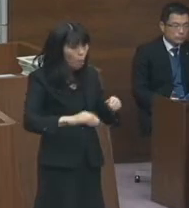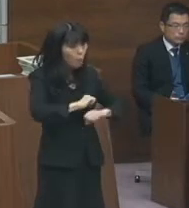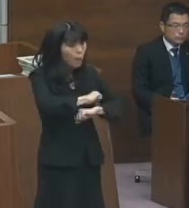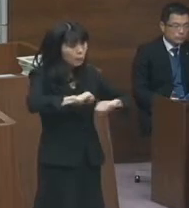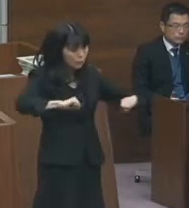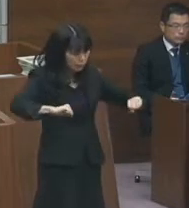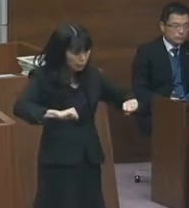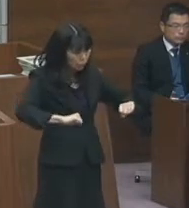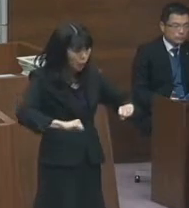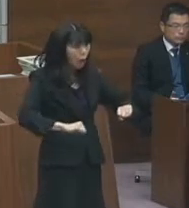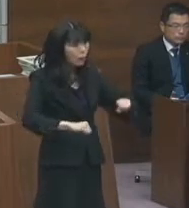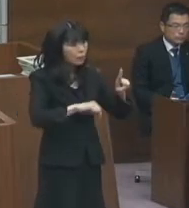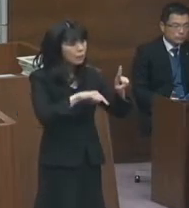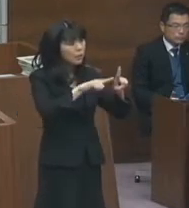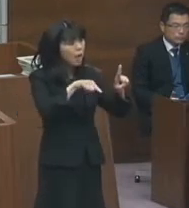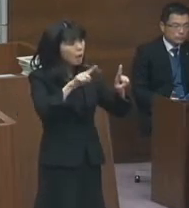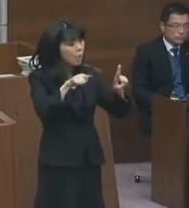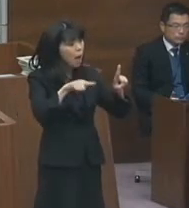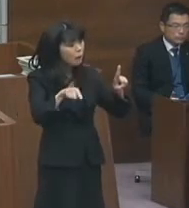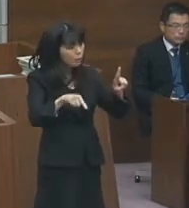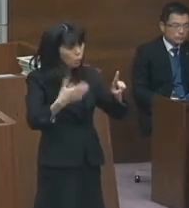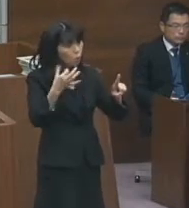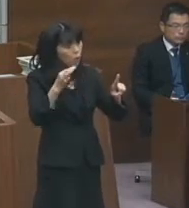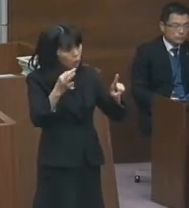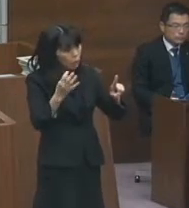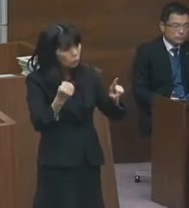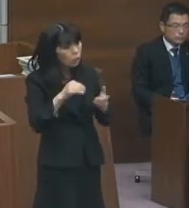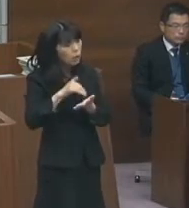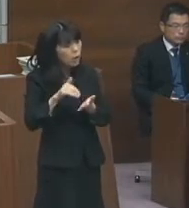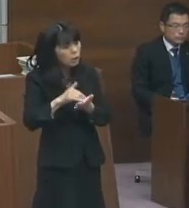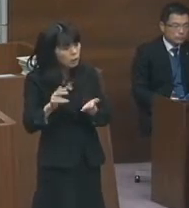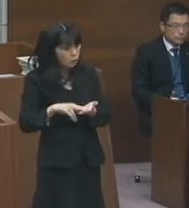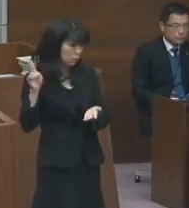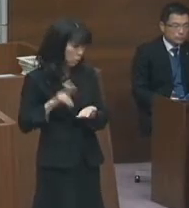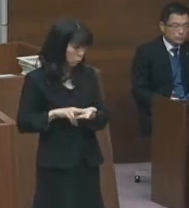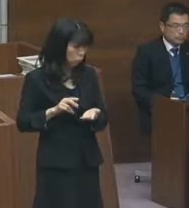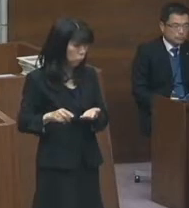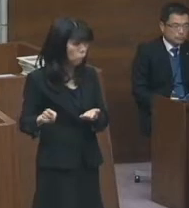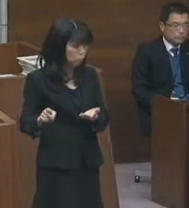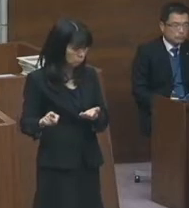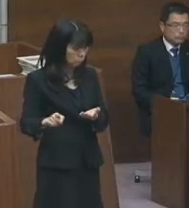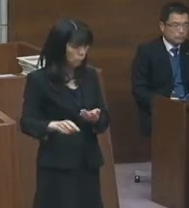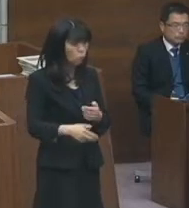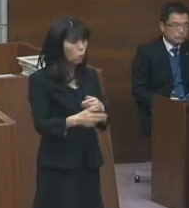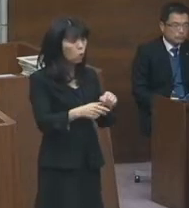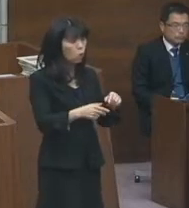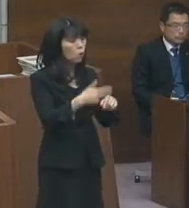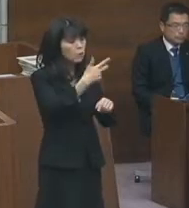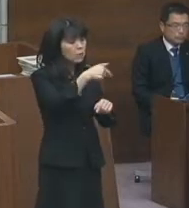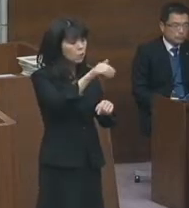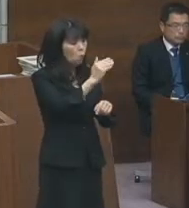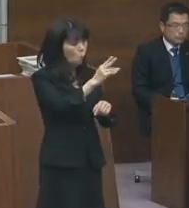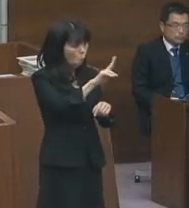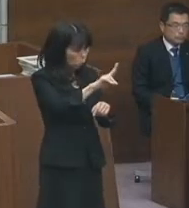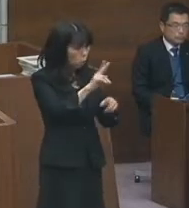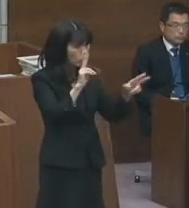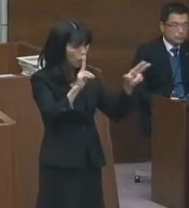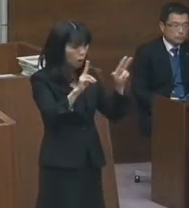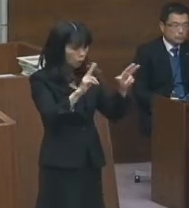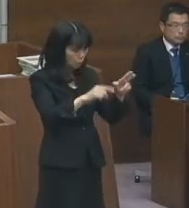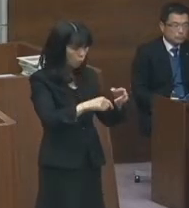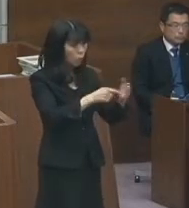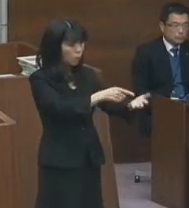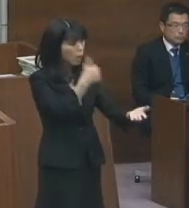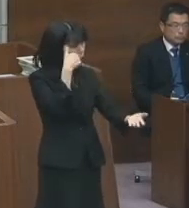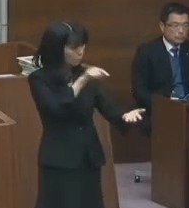等によって設定されるとのことでございます。一方、新興不動産からの提案は、